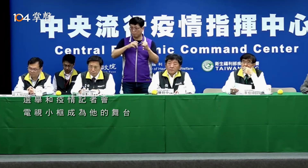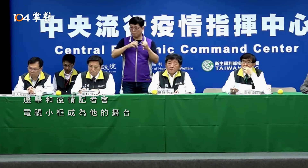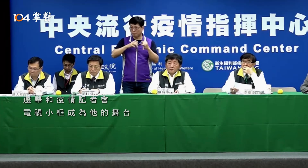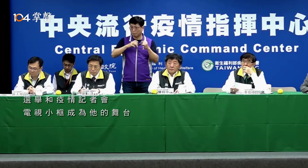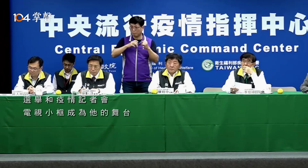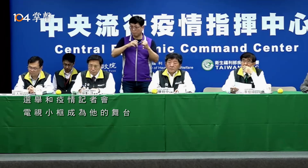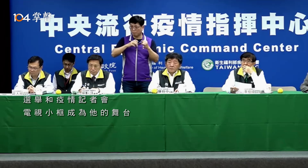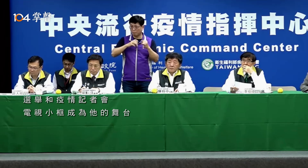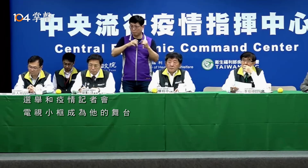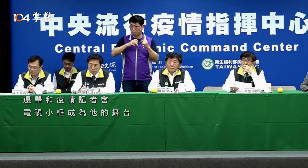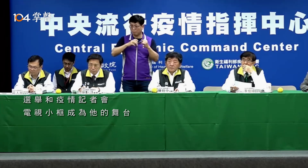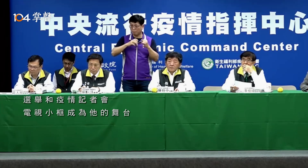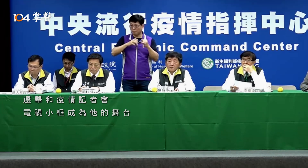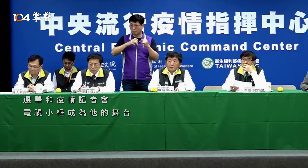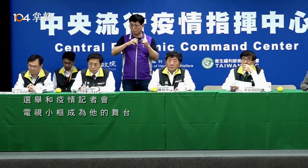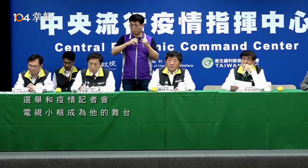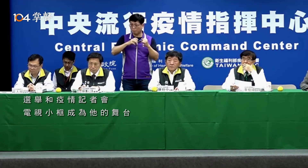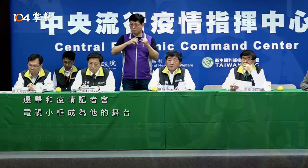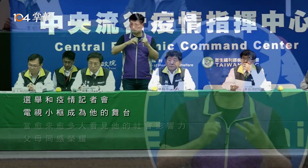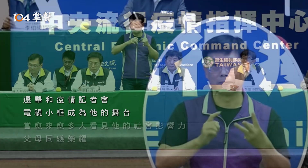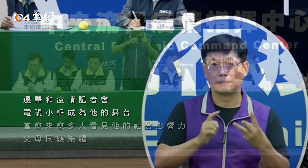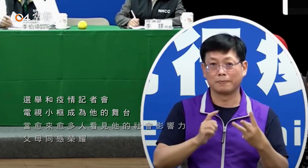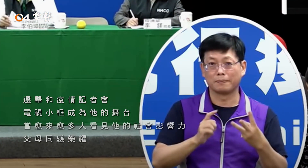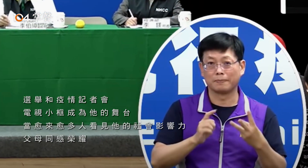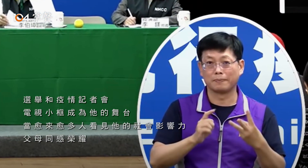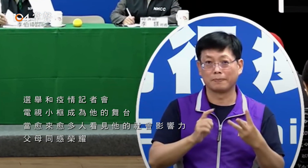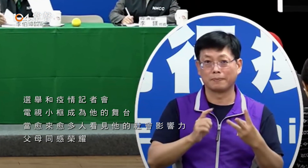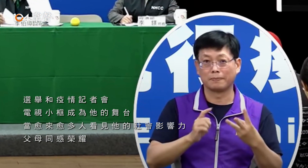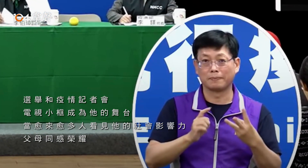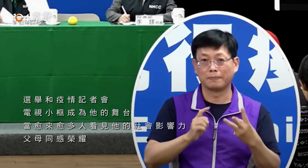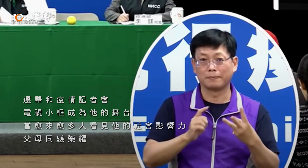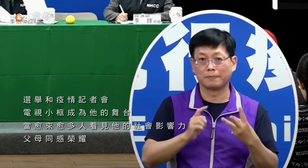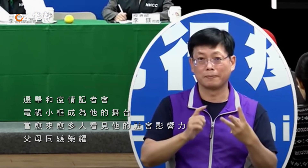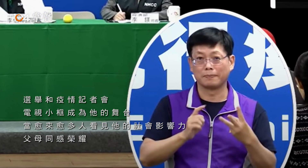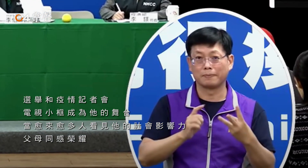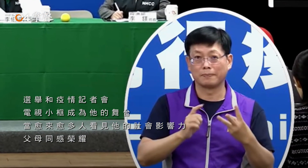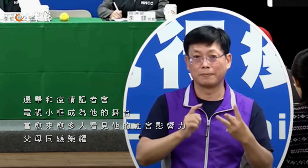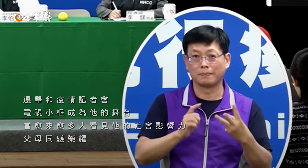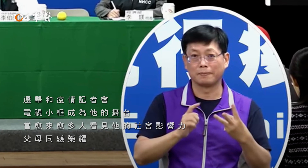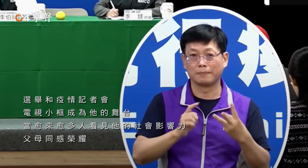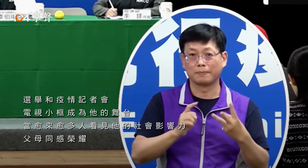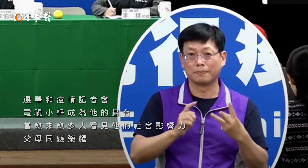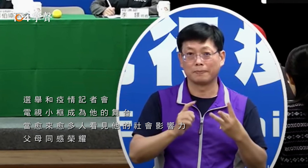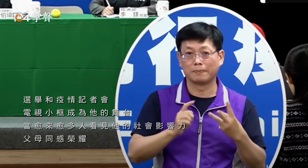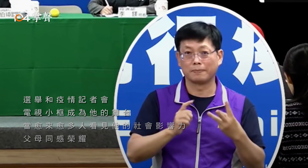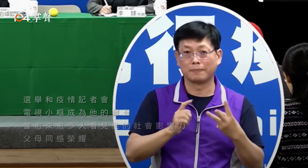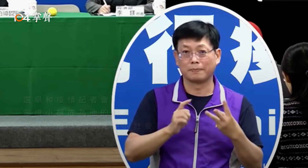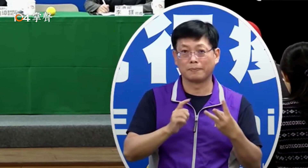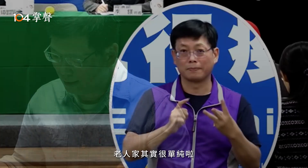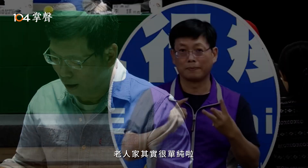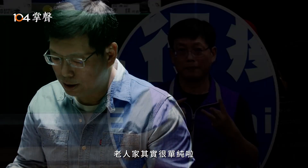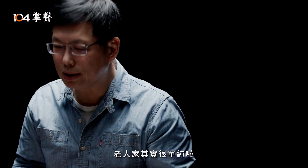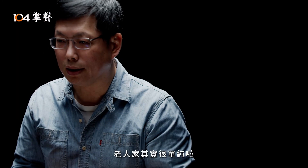疫情记者会，电视小框成为他的舞台。当越来越多人看见他的社会影响力，父母同感荣